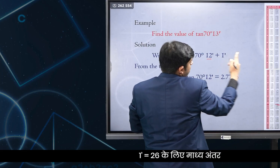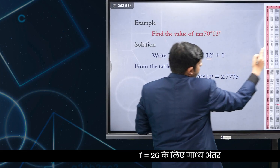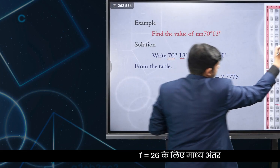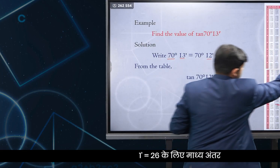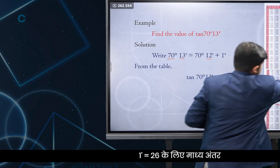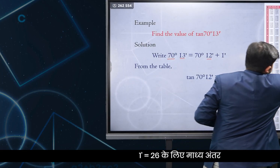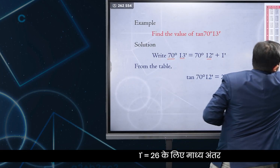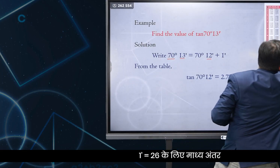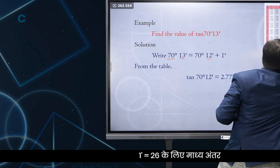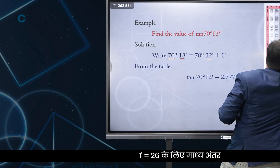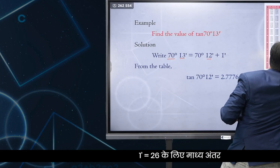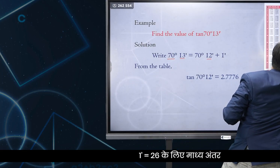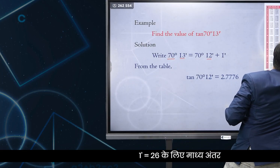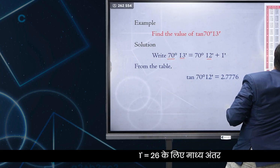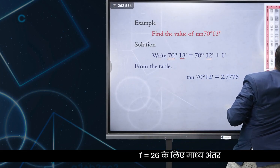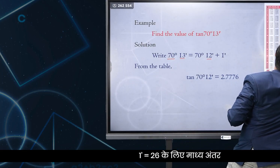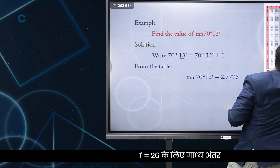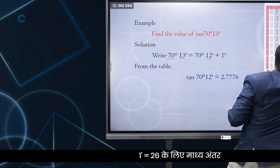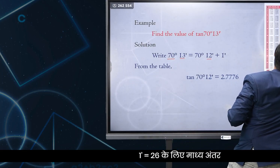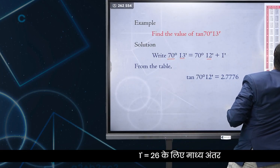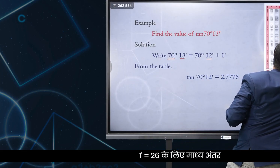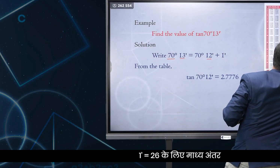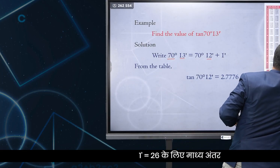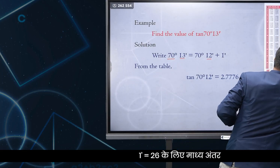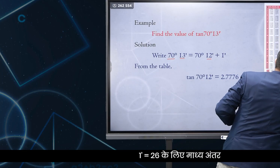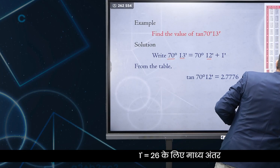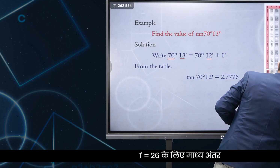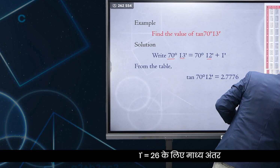1 मिनट इज इक्वल 26 के लिए माध्य अंतर